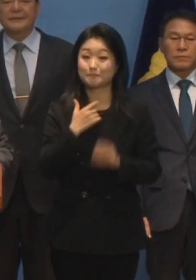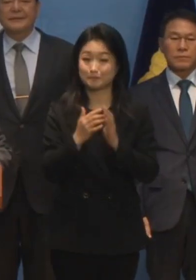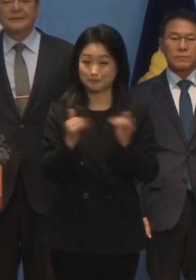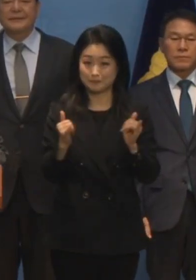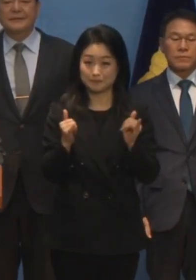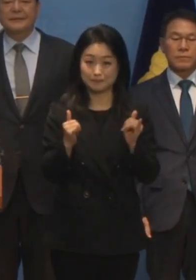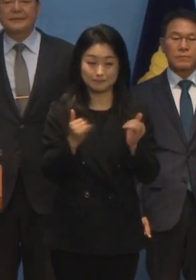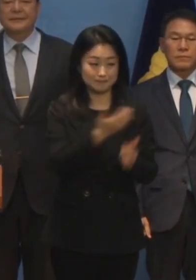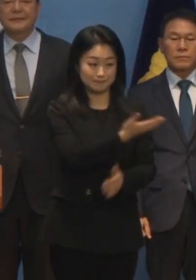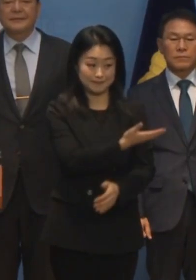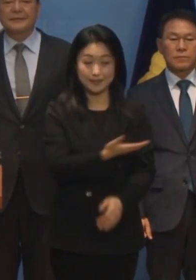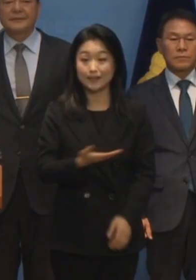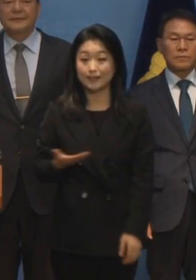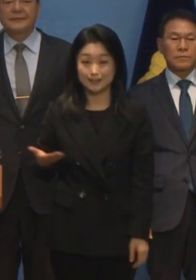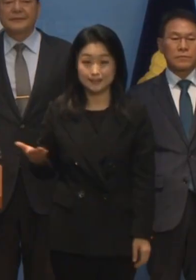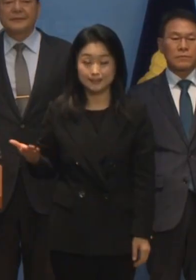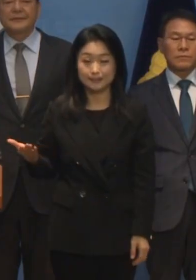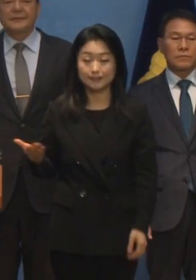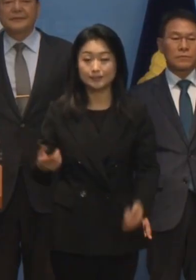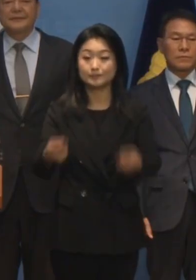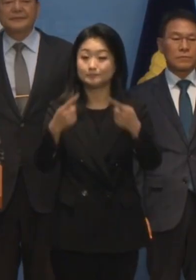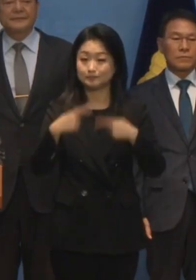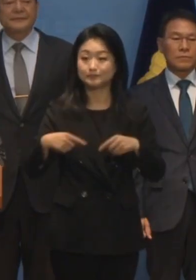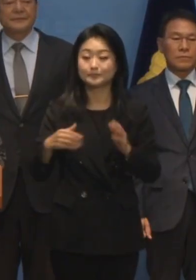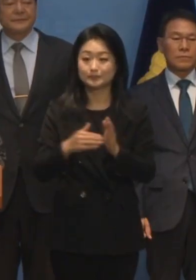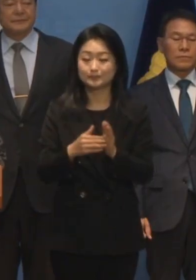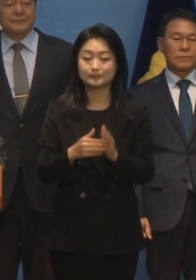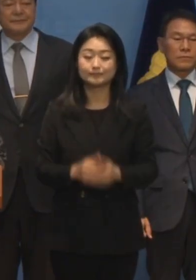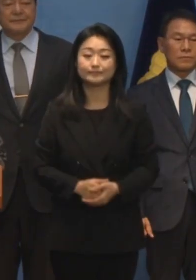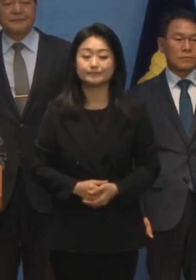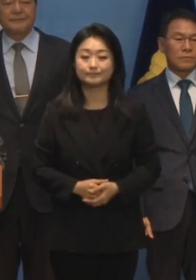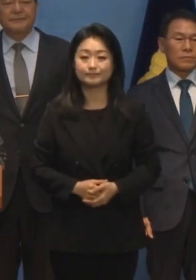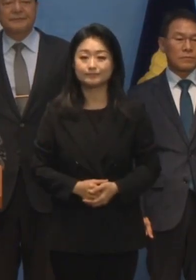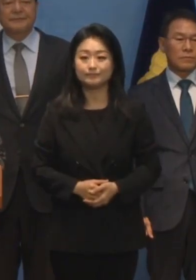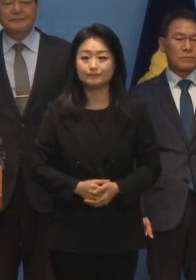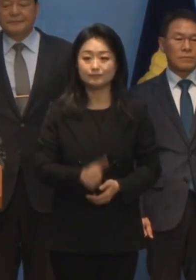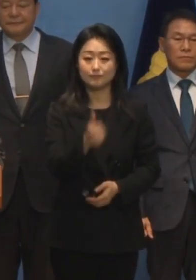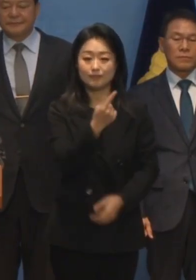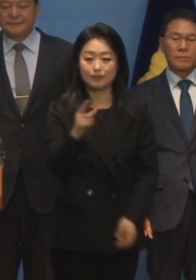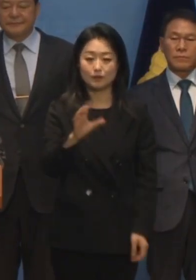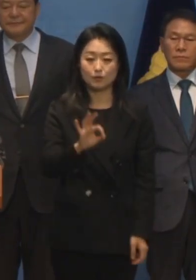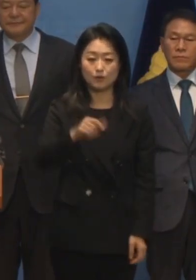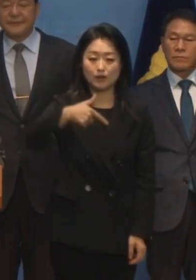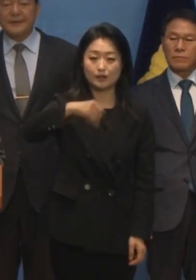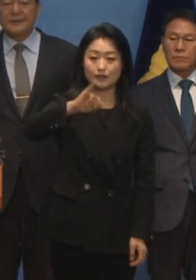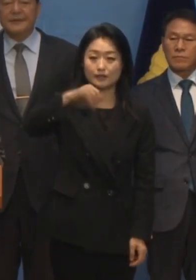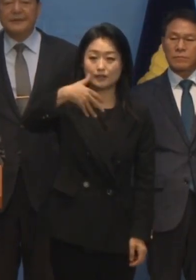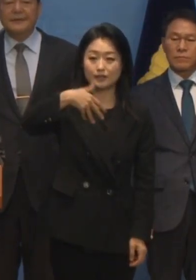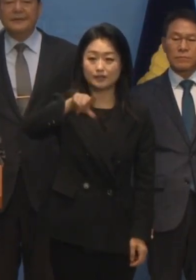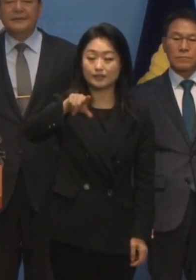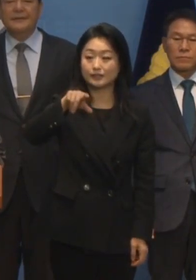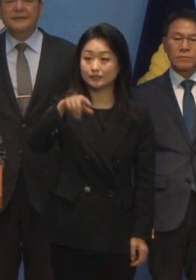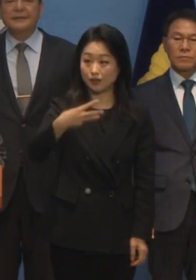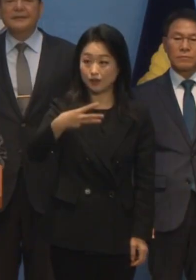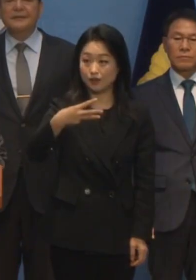장군분들께서 장성분들께서 같이 해주셨습니다. 먼저 황기철 예비역